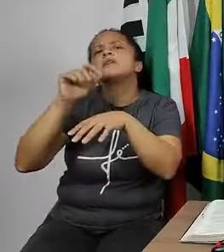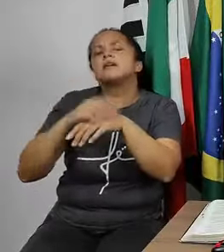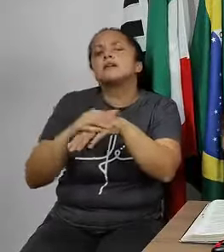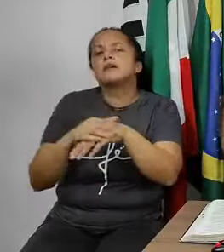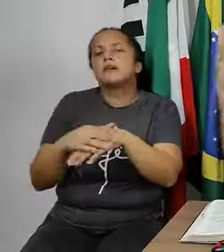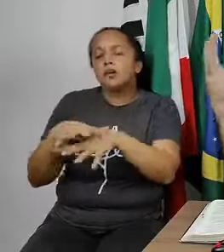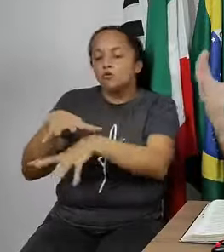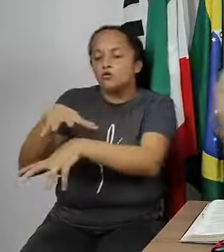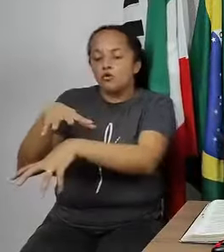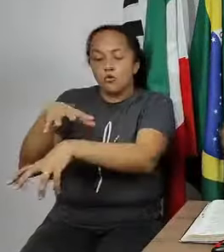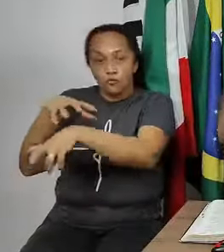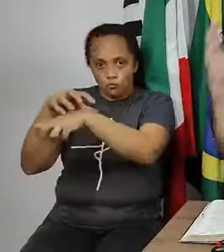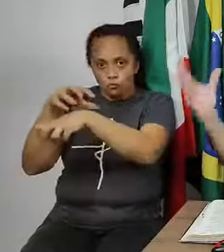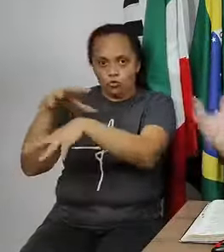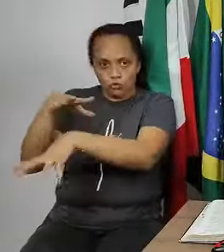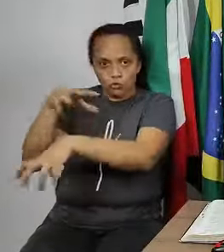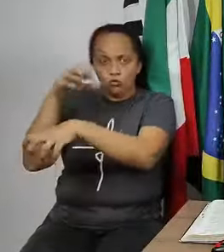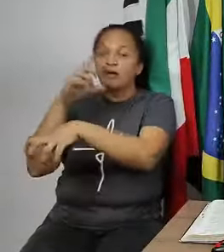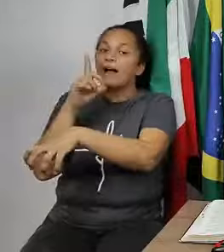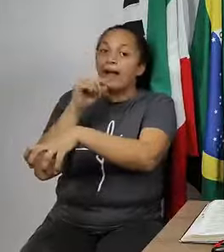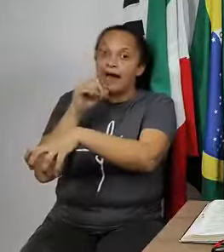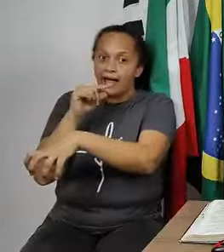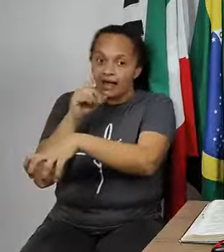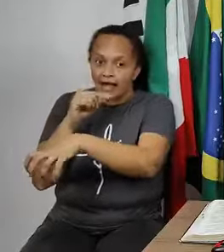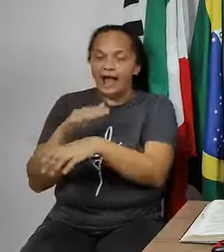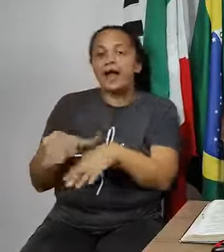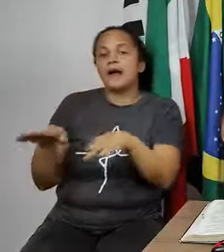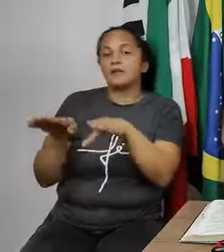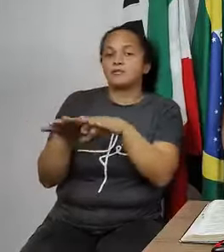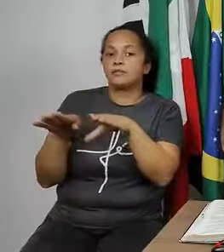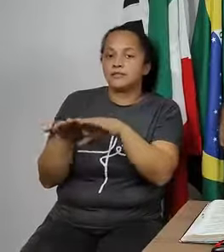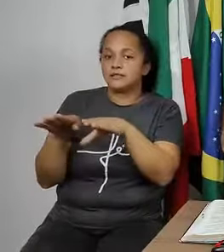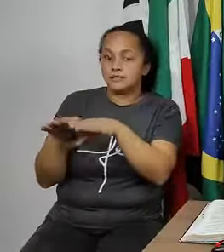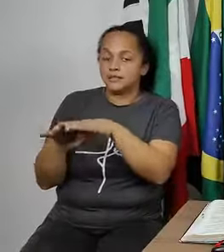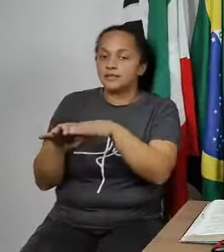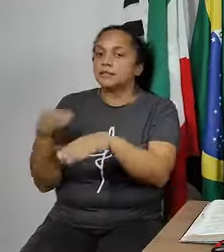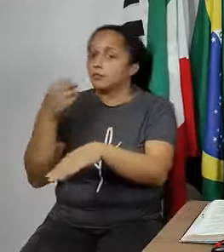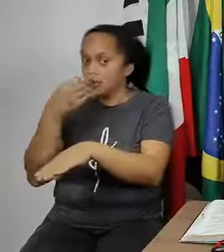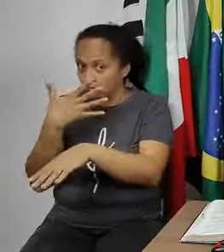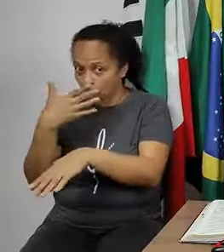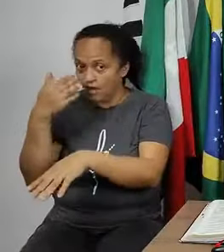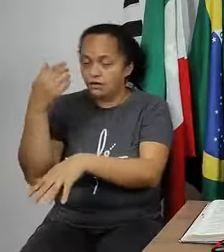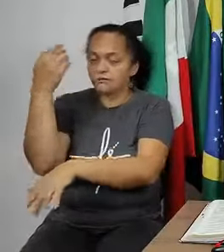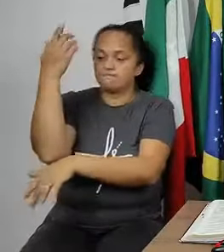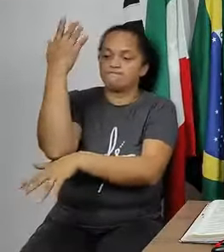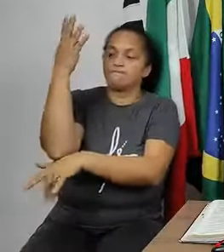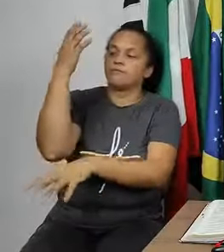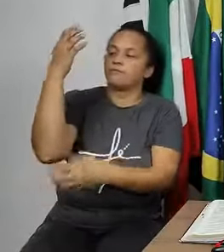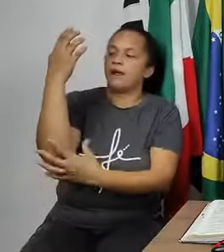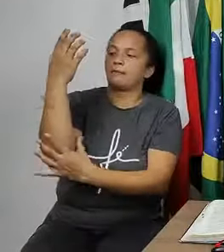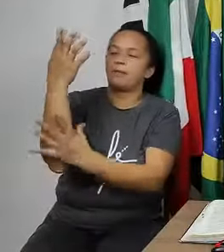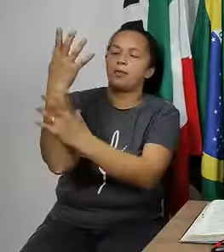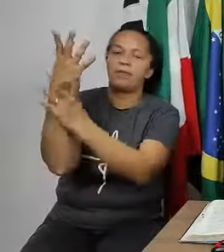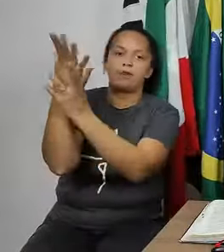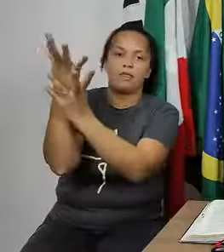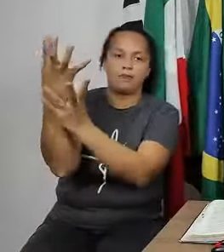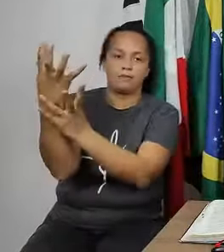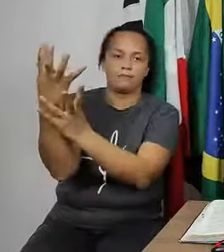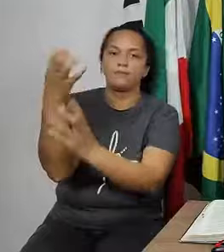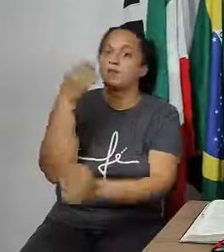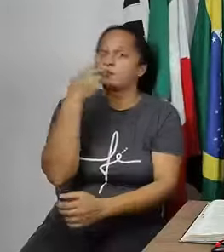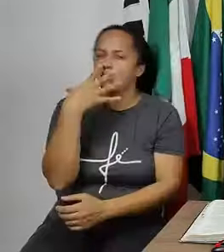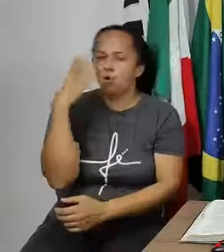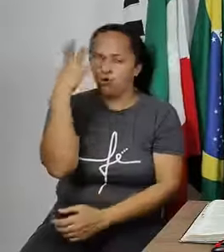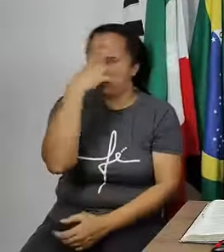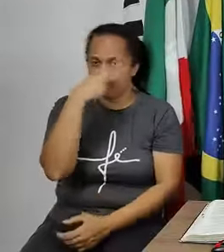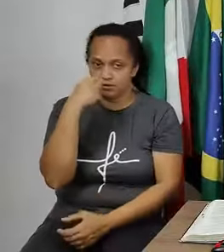para alimentar os troncos, os galhos, né, e gerar frutos e folhas, a raiz ela fixa